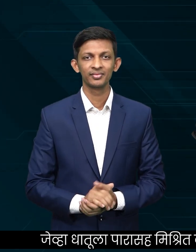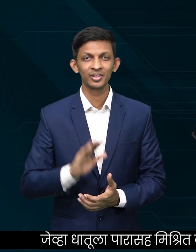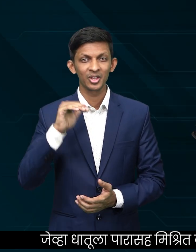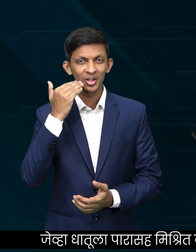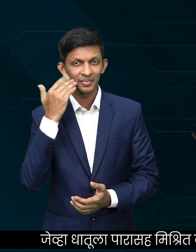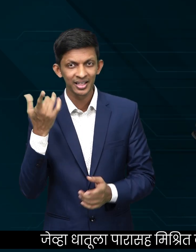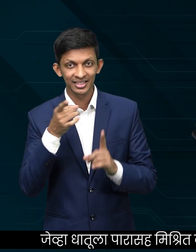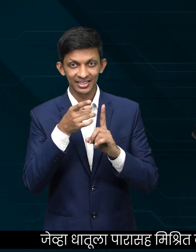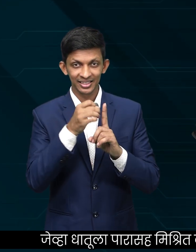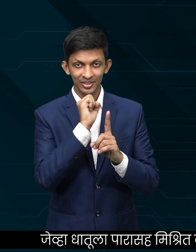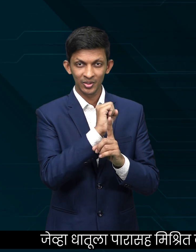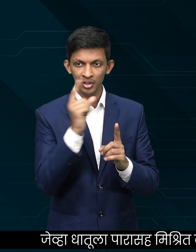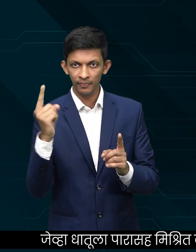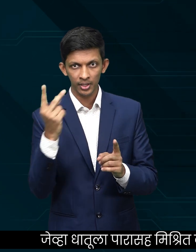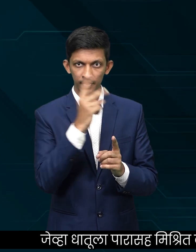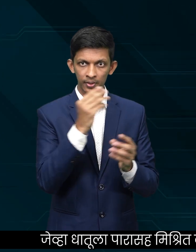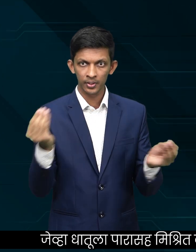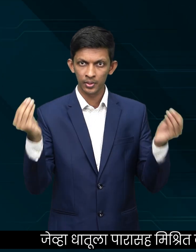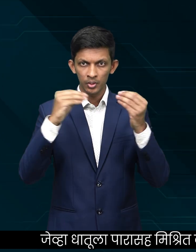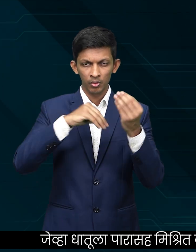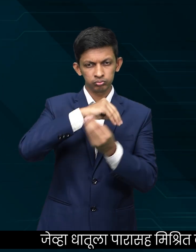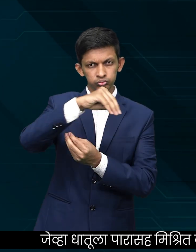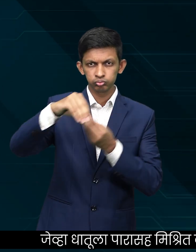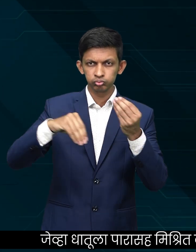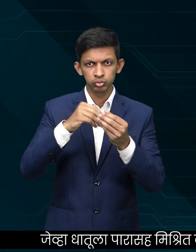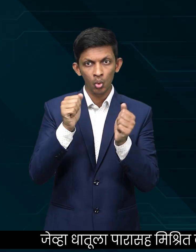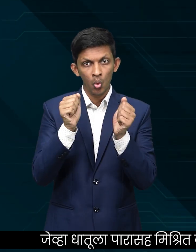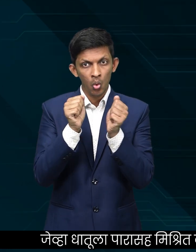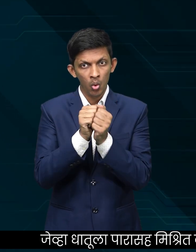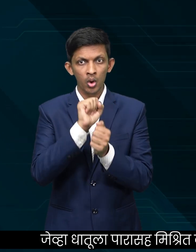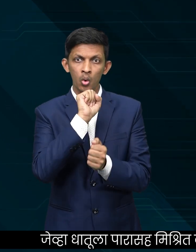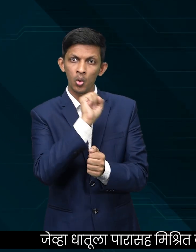जेव्हा धातूला पारासह मिश्रित केले जाते तेव्हा त्याला अमलगम म्हणतात.